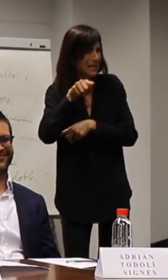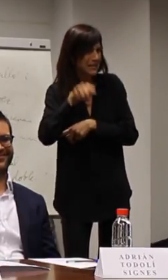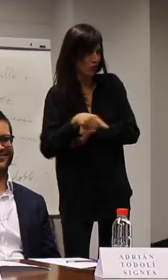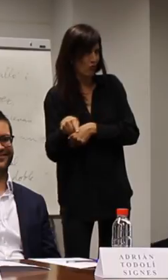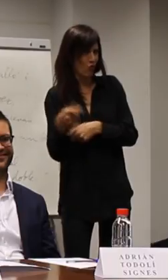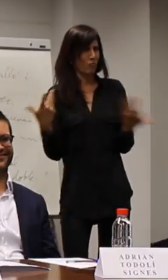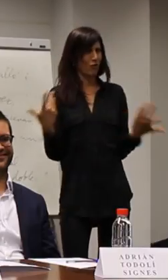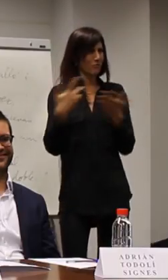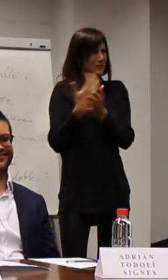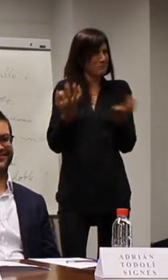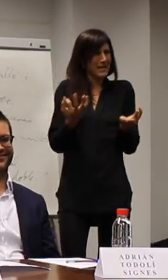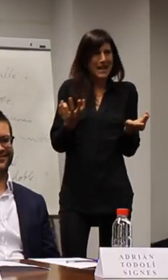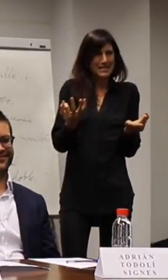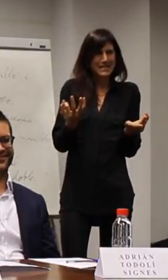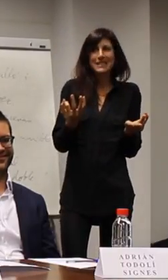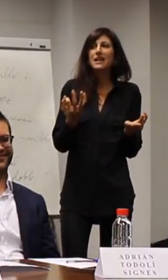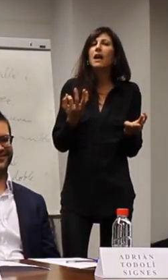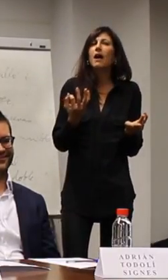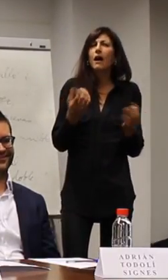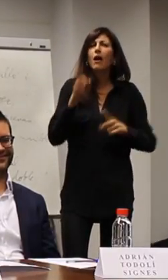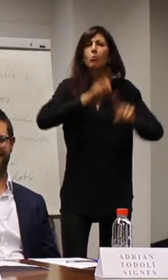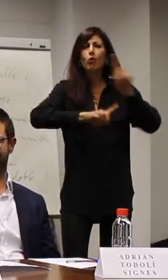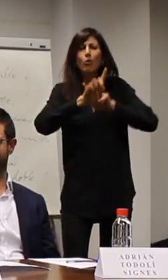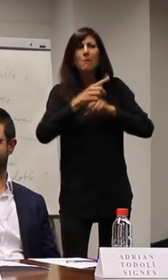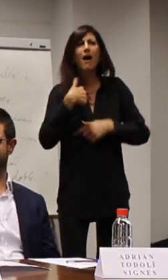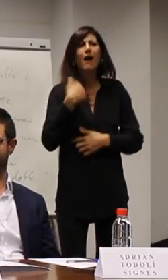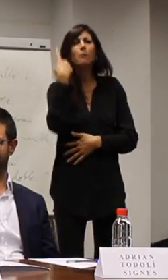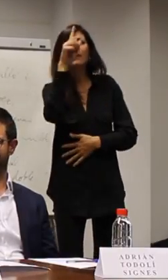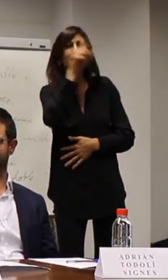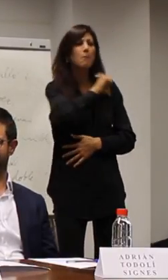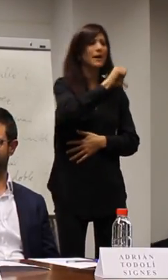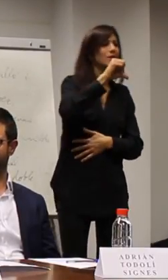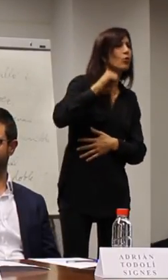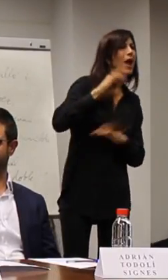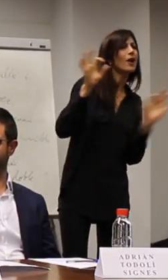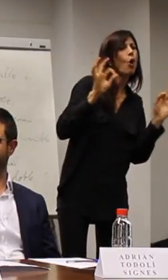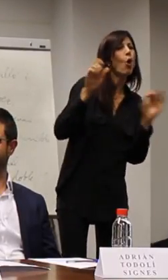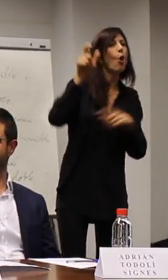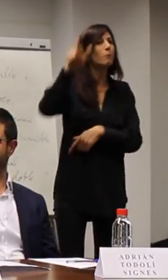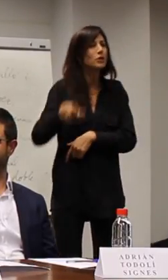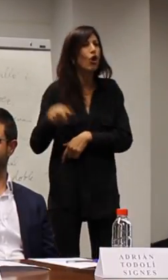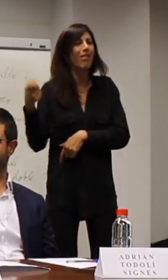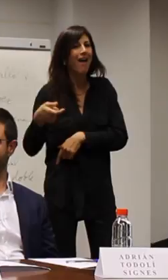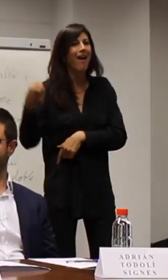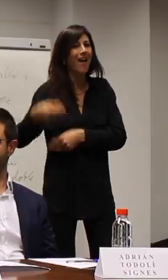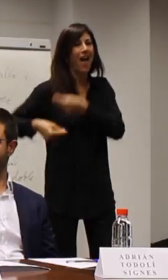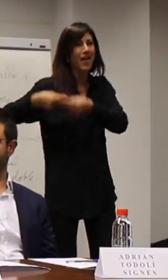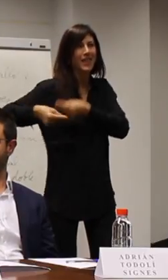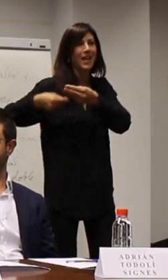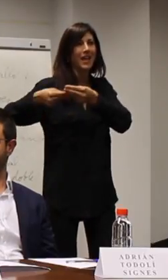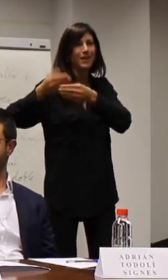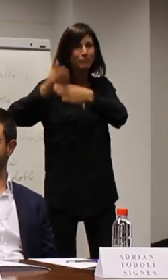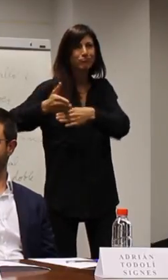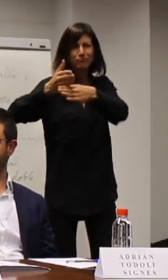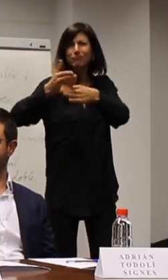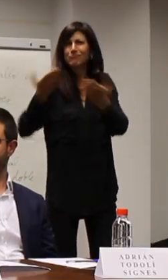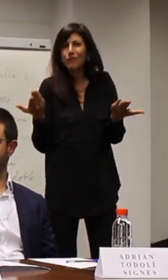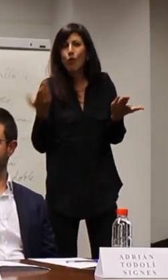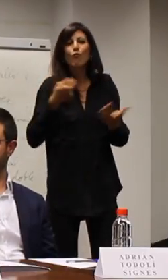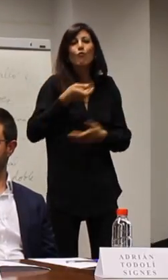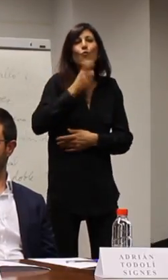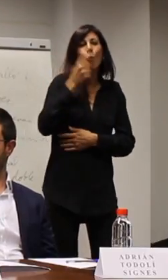hay un ahorro de gasto. Y el problema es cómo distingo si es un particular o uno que habitualmente hace eso, porque la plataforma me aparece un señor que